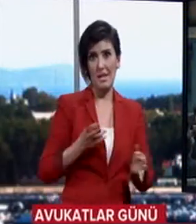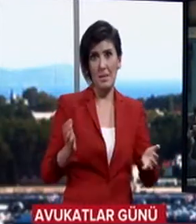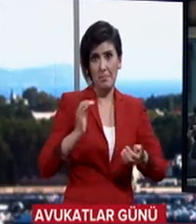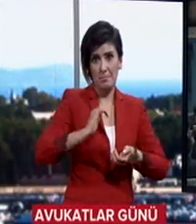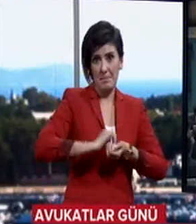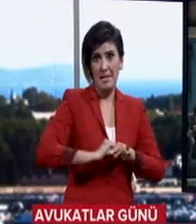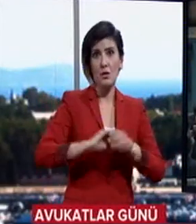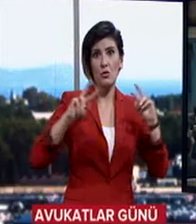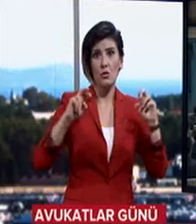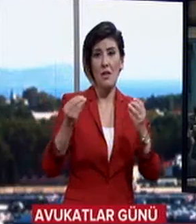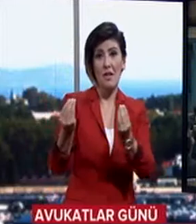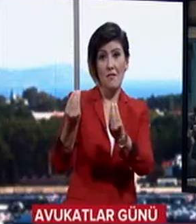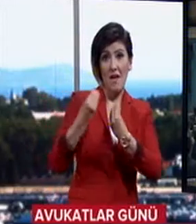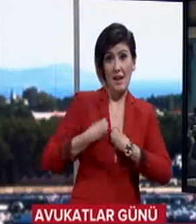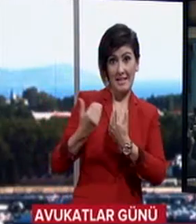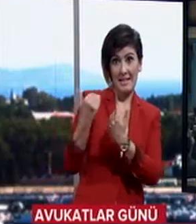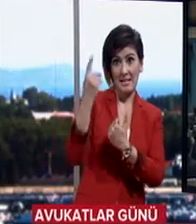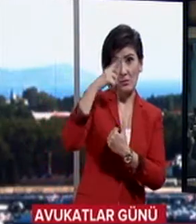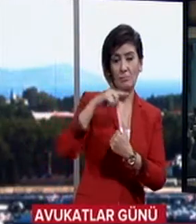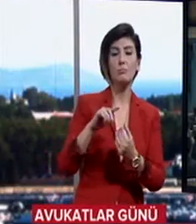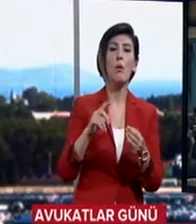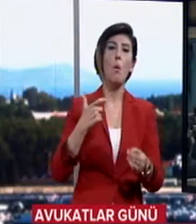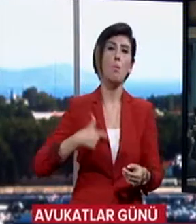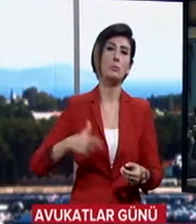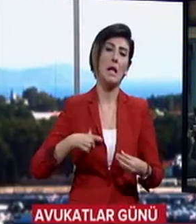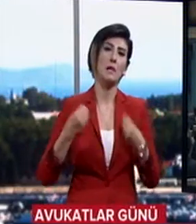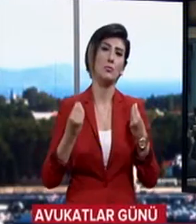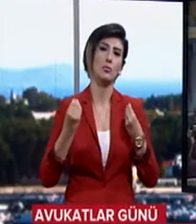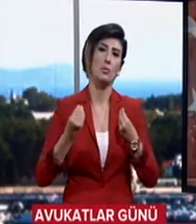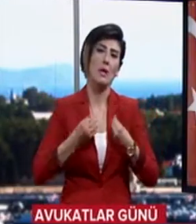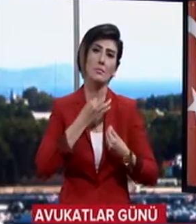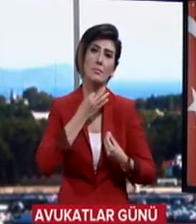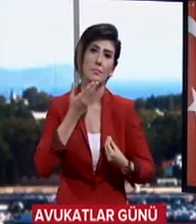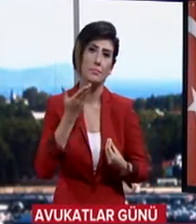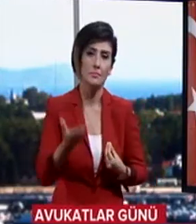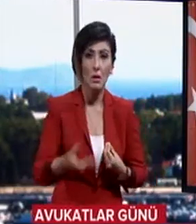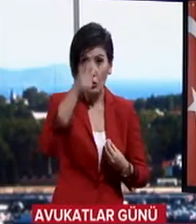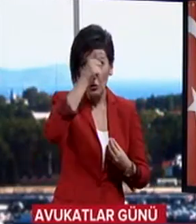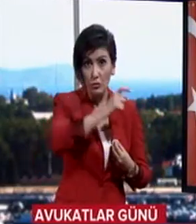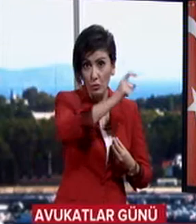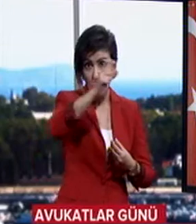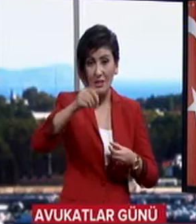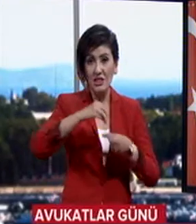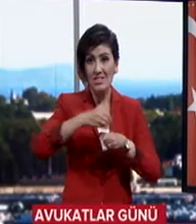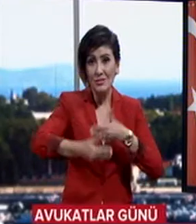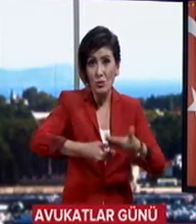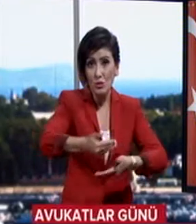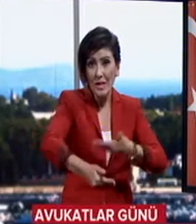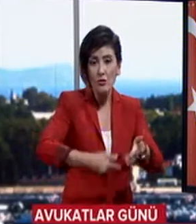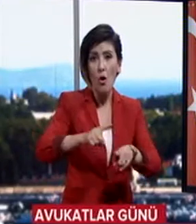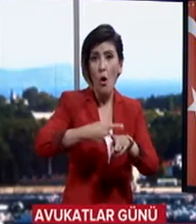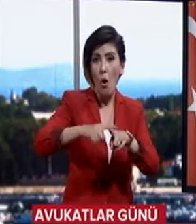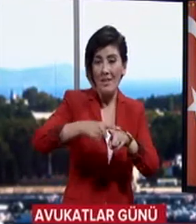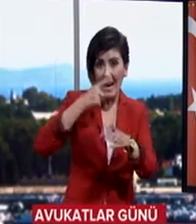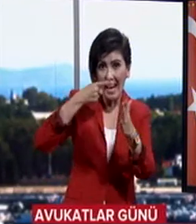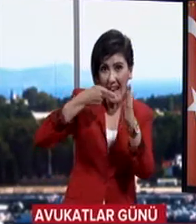konusunda verdiğiniz destek sebebiyle özellikle şükranlarımı sunuyorum. Ülkemizin içinden geçtiği süreç ortak hedefler